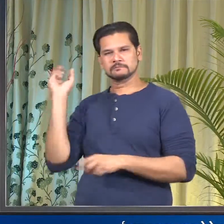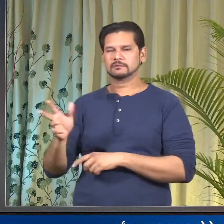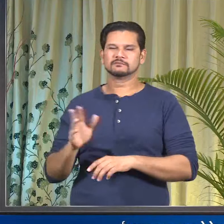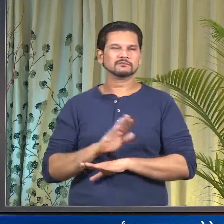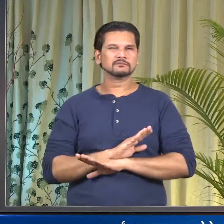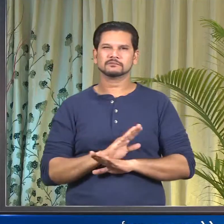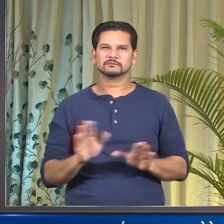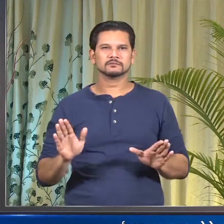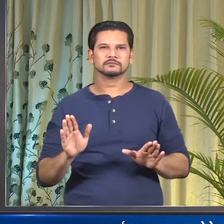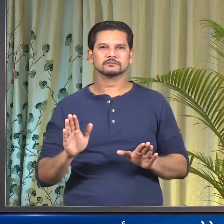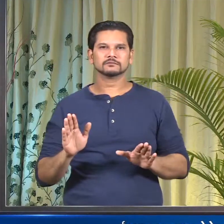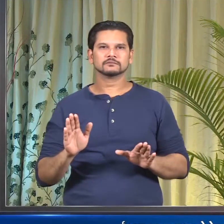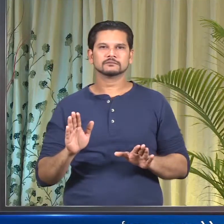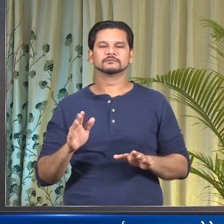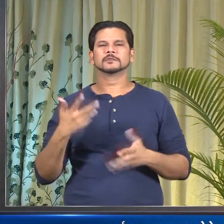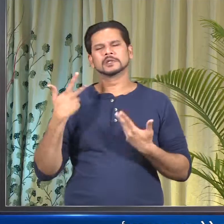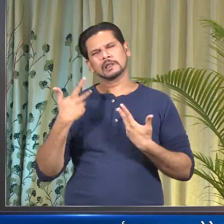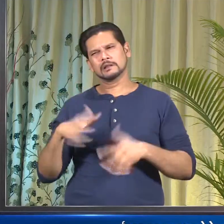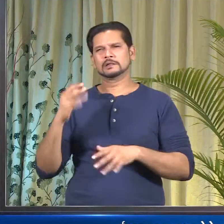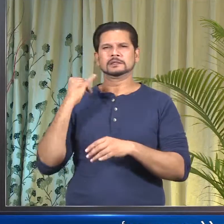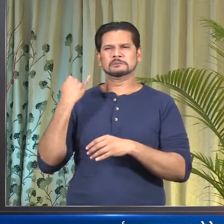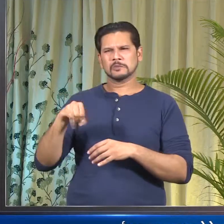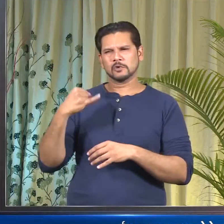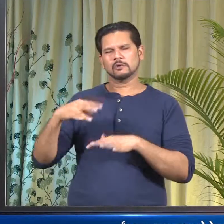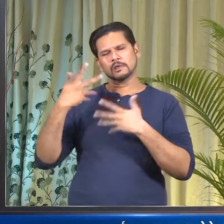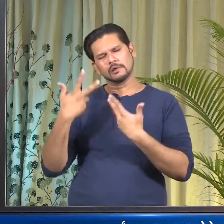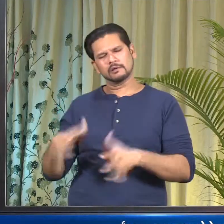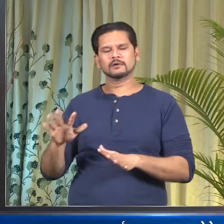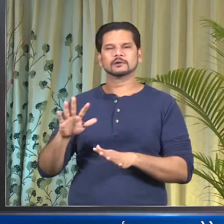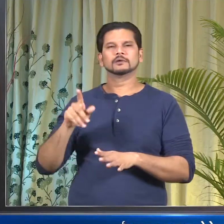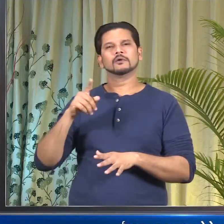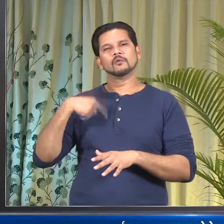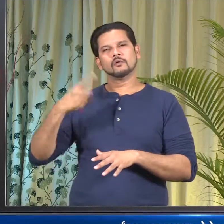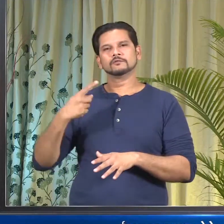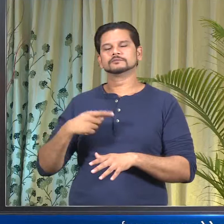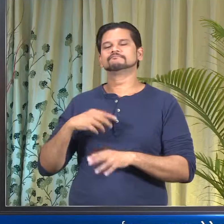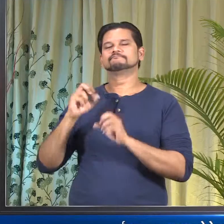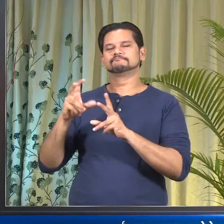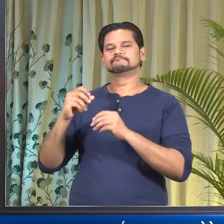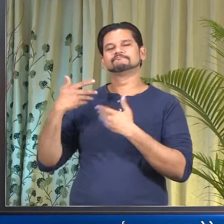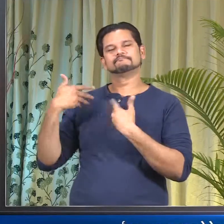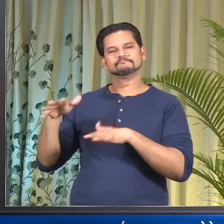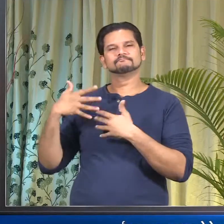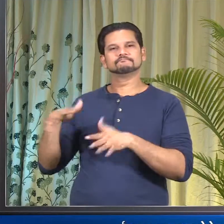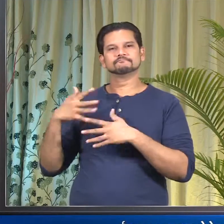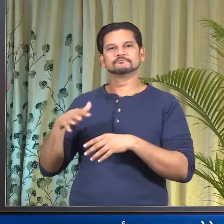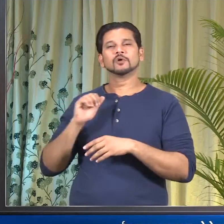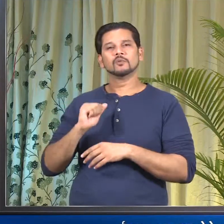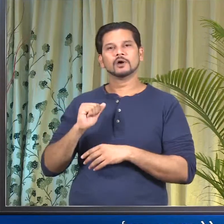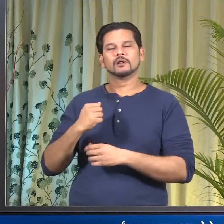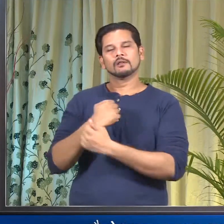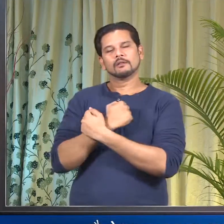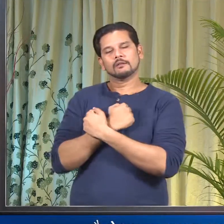जैसा किया है, कैसी भी गलती की है, फिर भी उनको माफ किया, उनके प्रती प्रेम था,